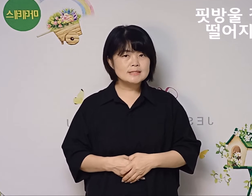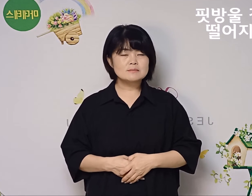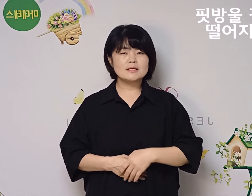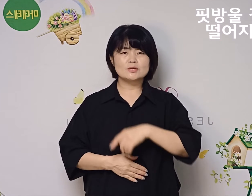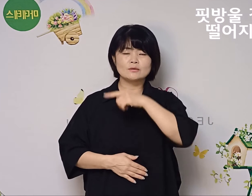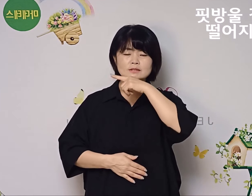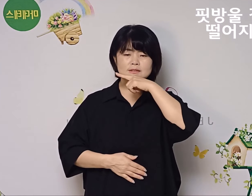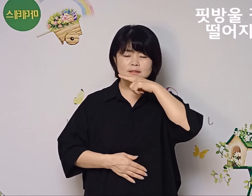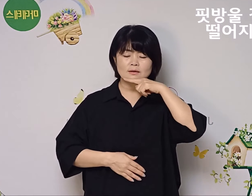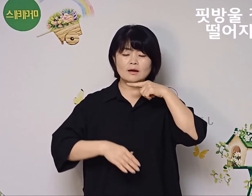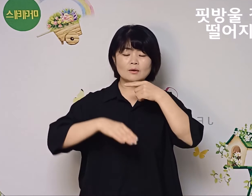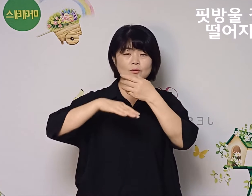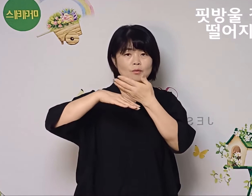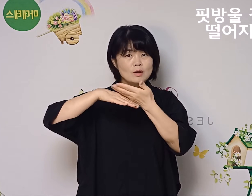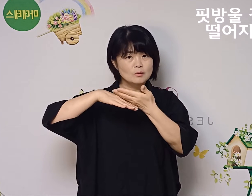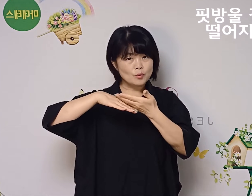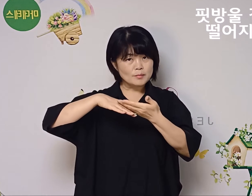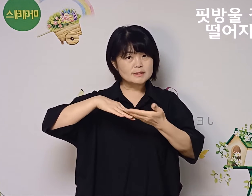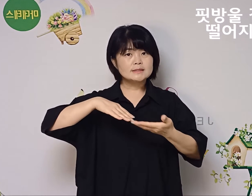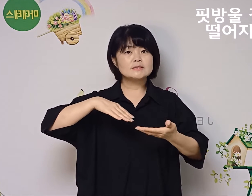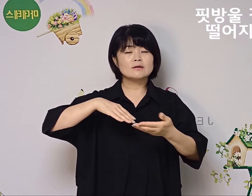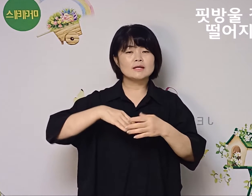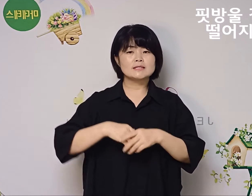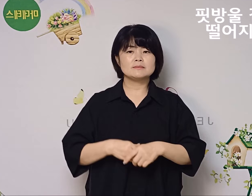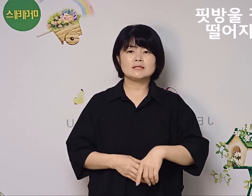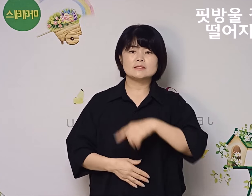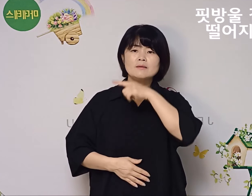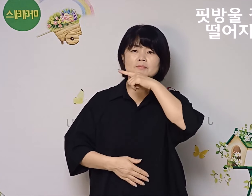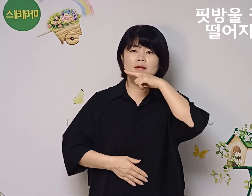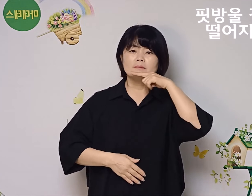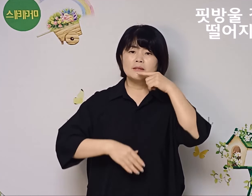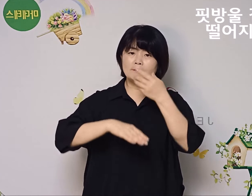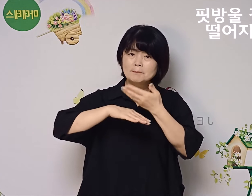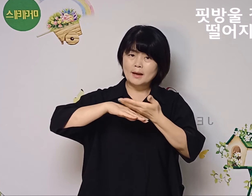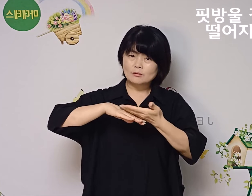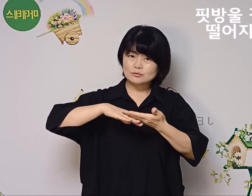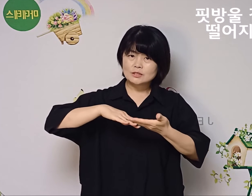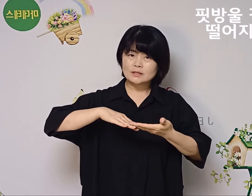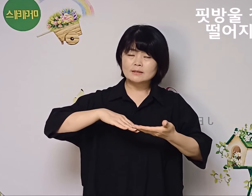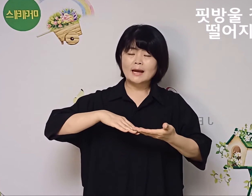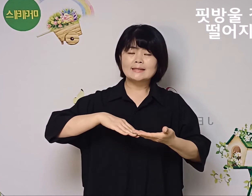하지만 저는 이거하고 몸에 흐르는 걸 하겠습니다. 그래서 핏방울